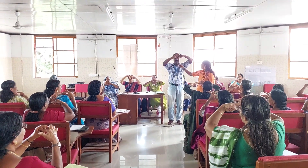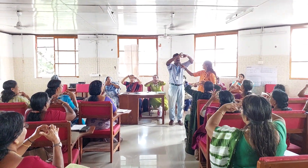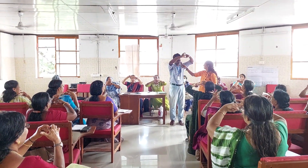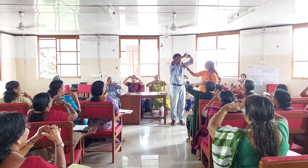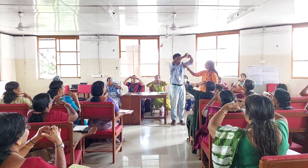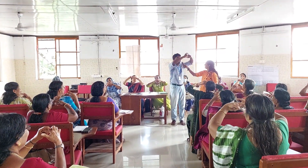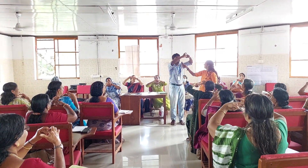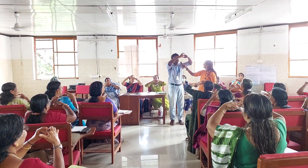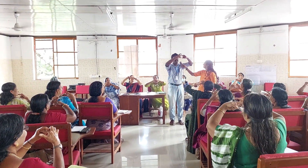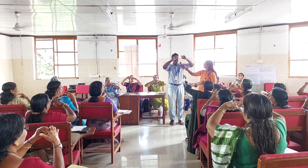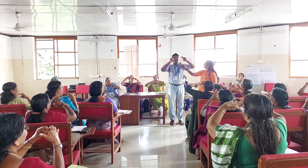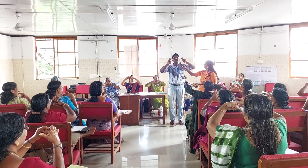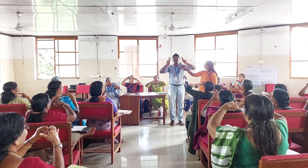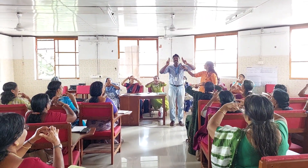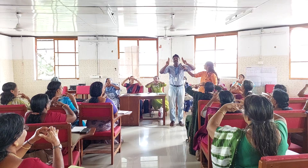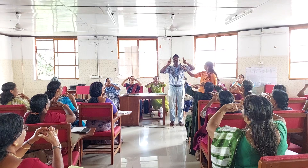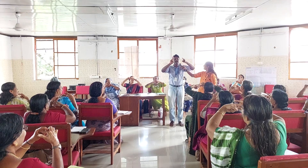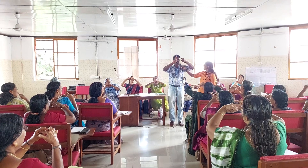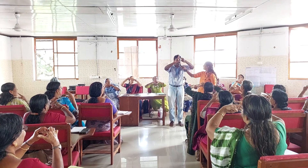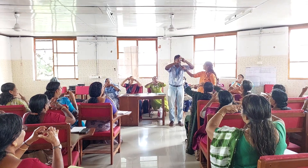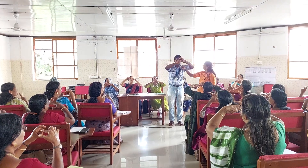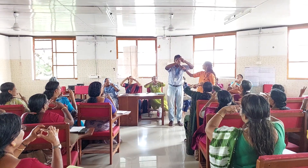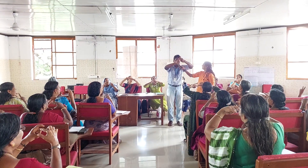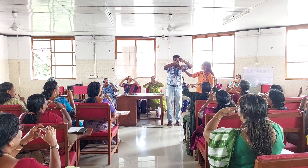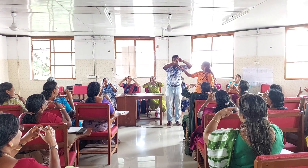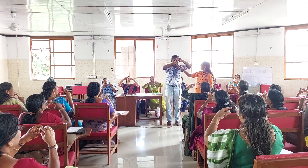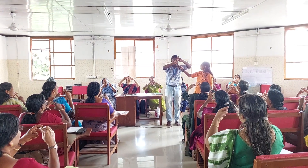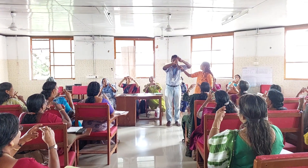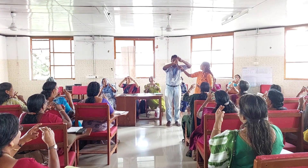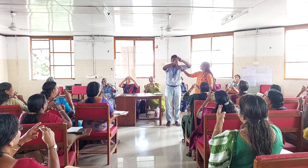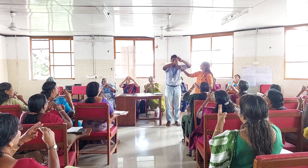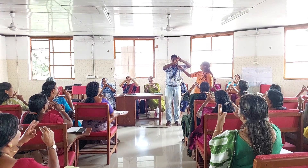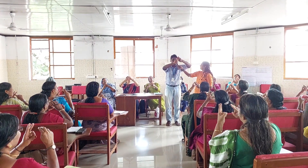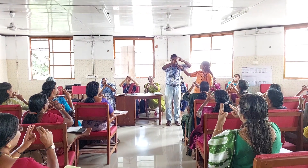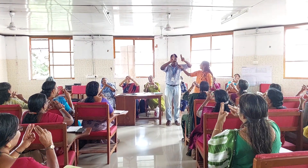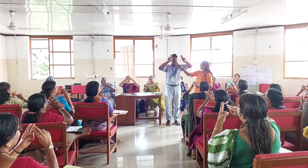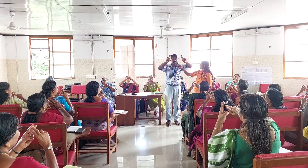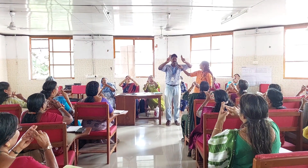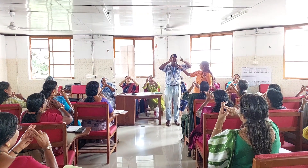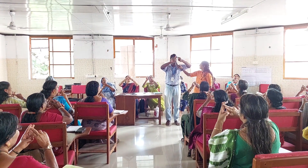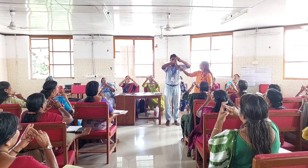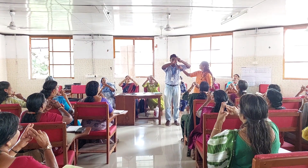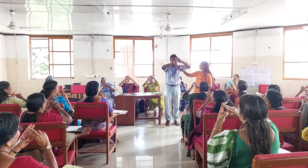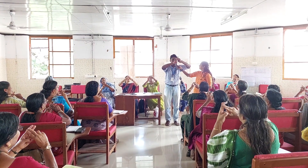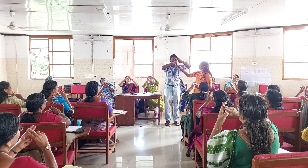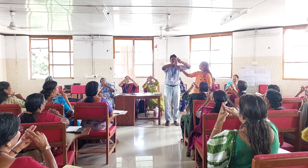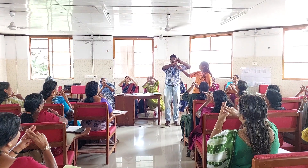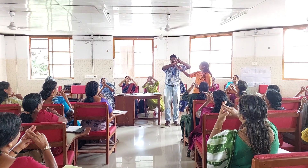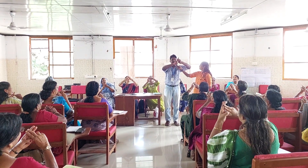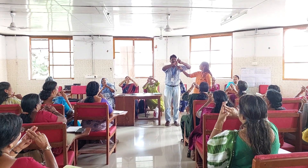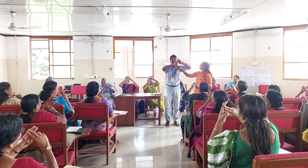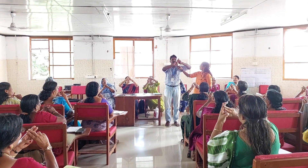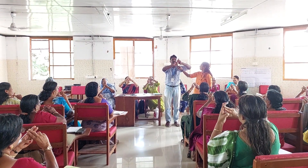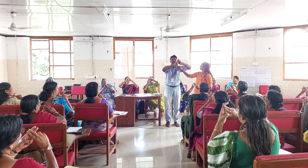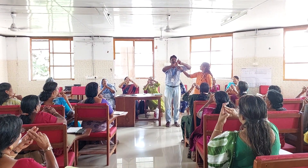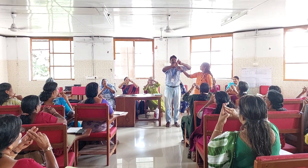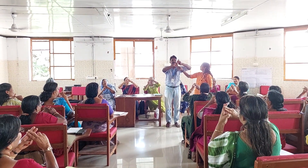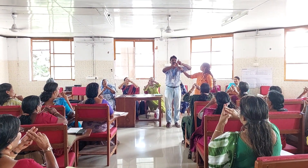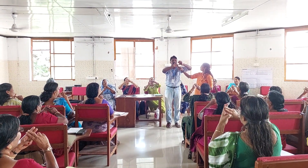ഓക്കെ, എഫ്. ഈ രണ്ട് വിരലും ചേർത്ത് വെച്ചാൽ എഫ് ആയി. ഈ രണ്ട് വിരലിനെ ചേർത്ത് വെച്ചാൽ എഫ് ആയി. ജി വളരെ സിമ്പിളാണ്.